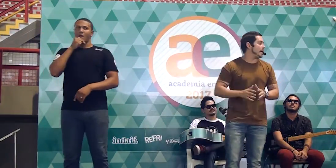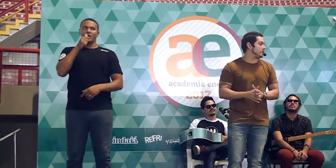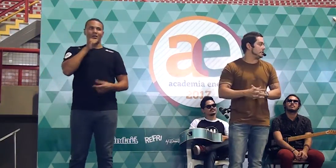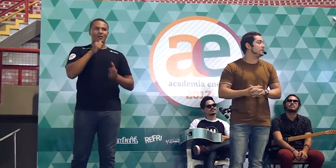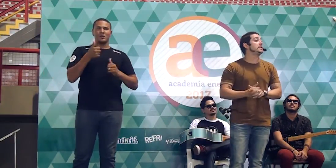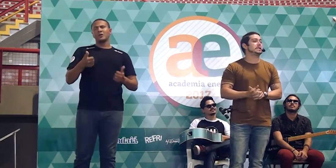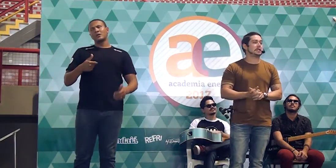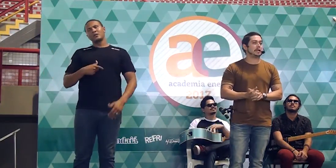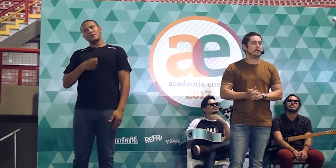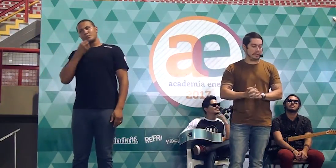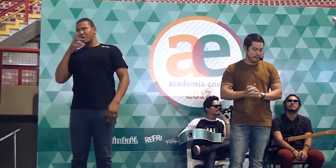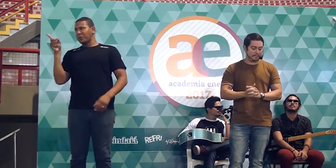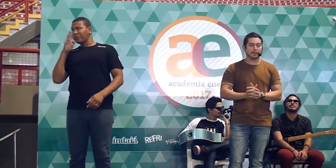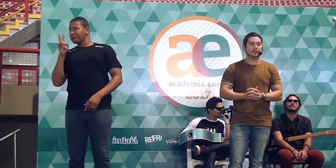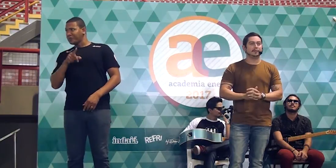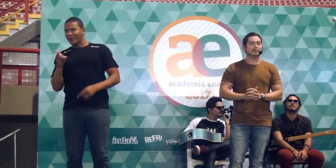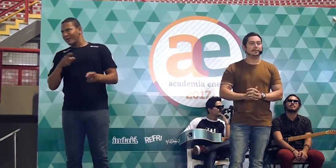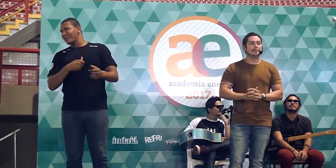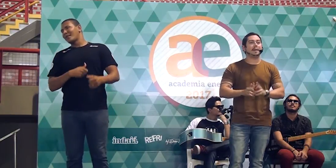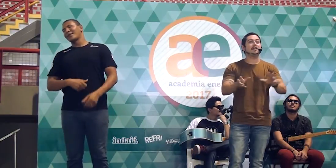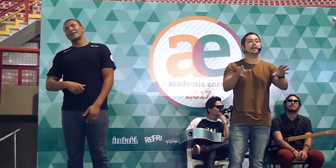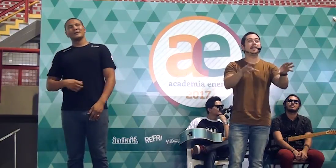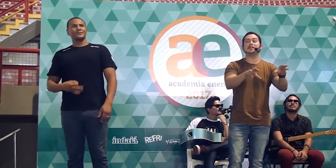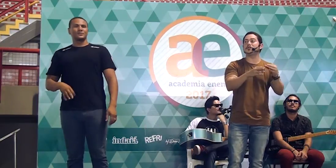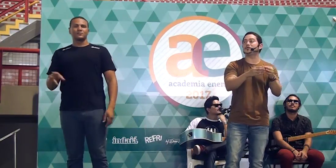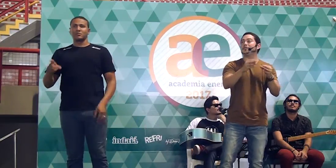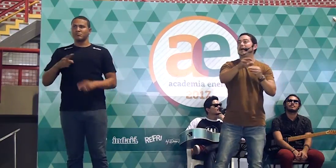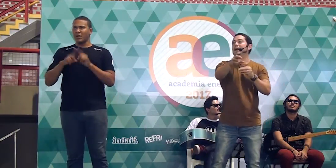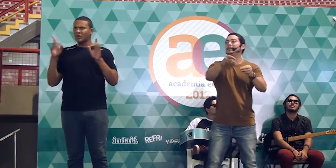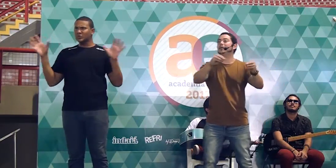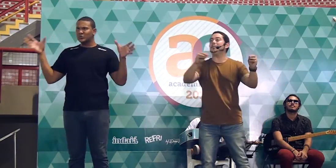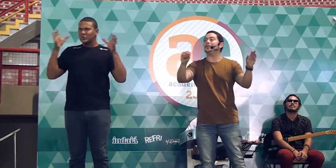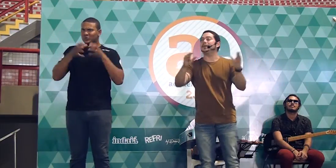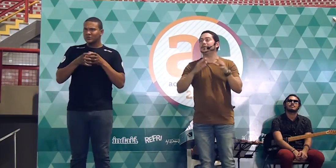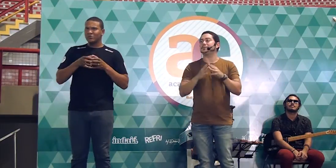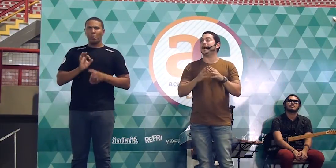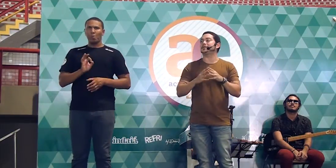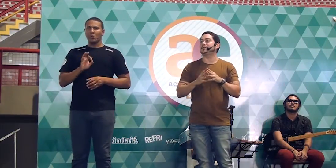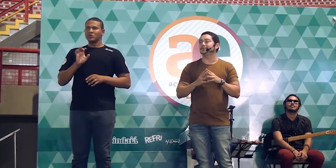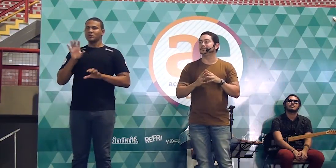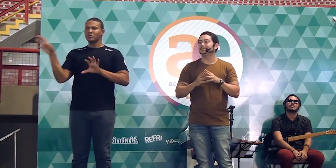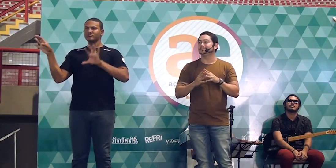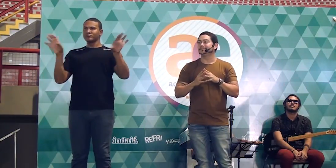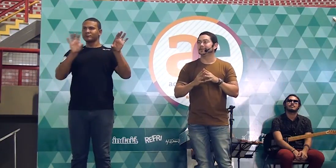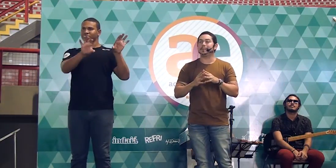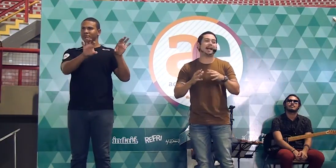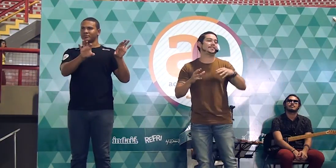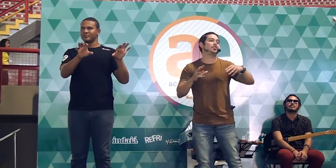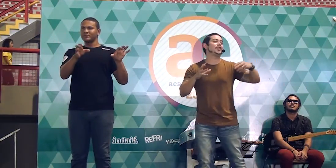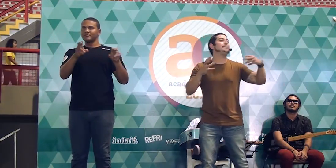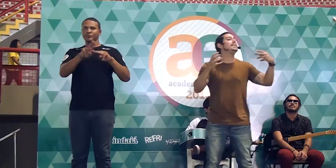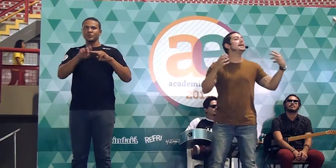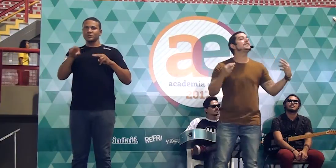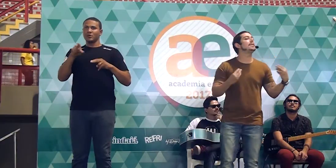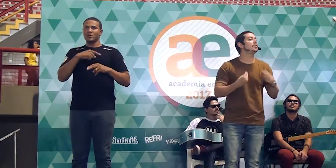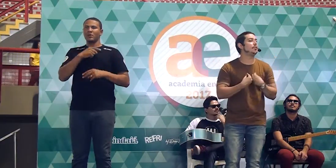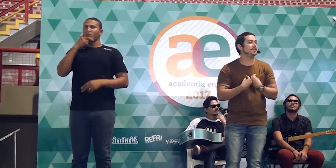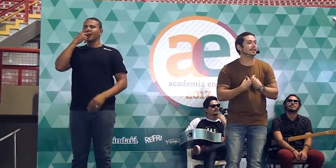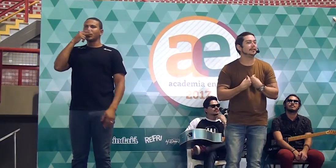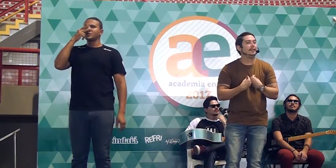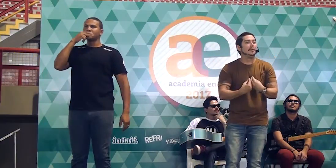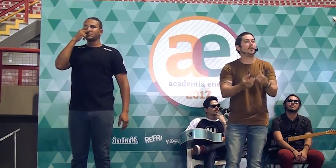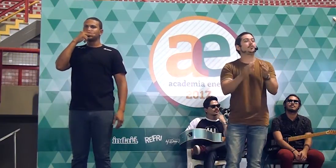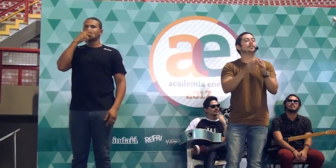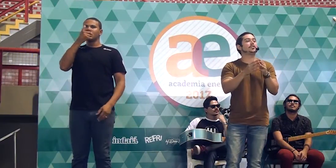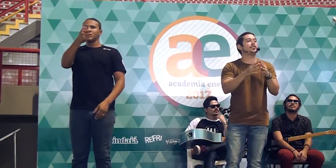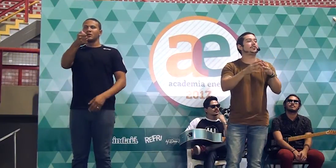é bom, tu é doido, tu vê essa cena aí? Mas ninguém assiste junto, vai cada um pro seu espaço, para assistir a mesma